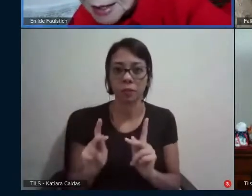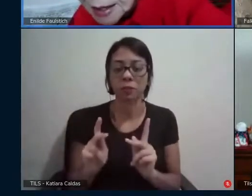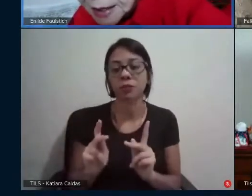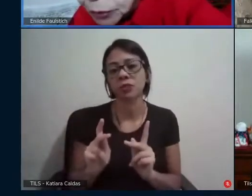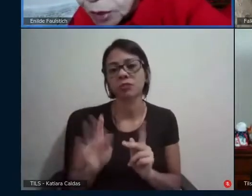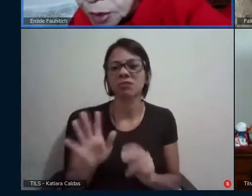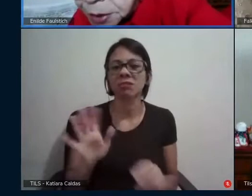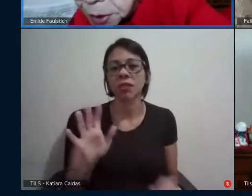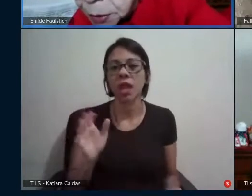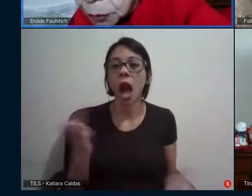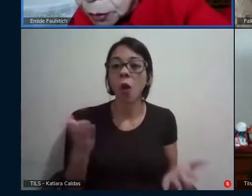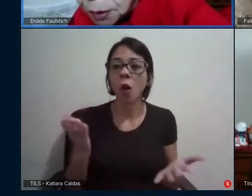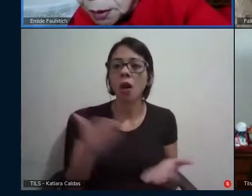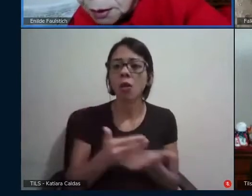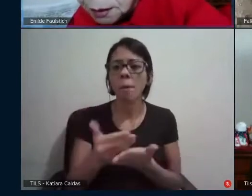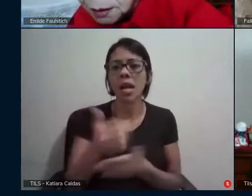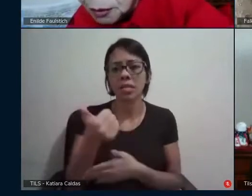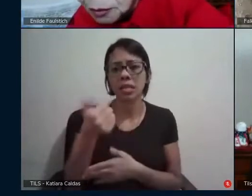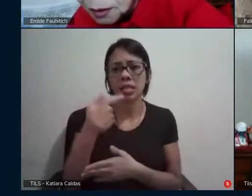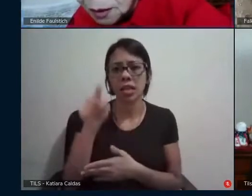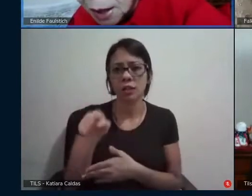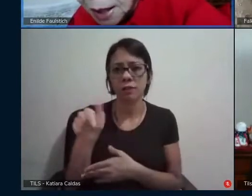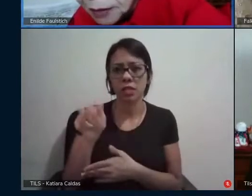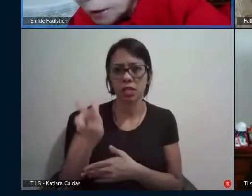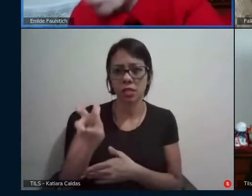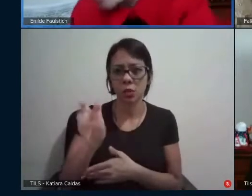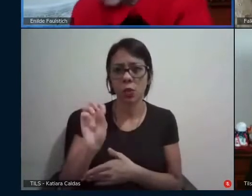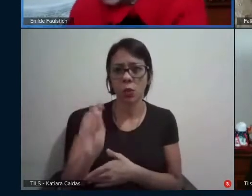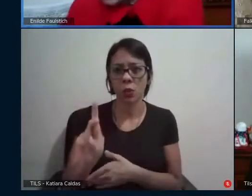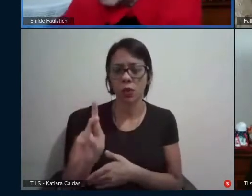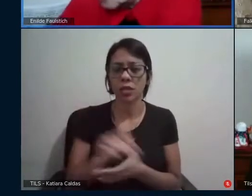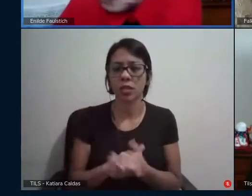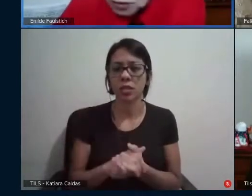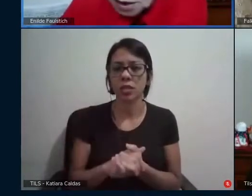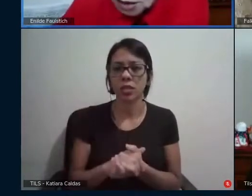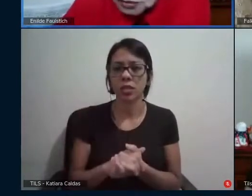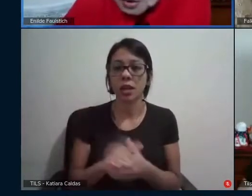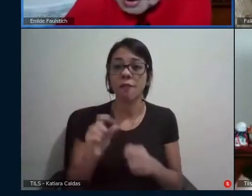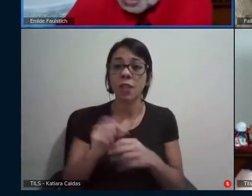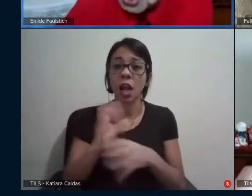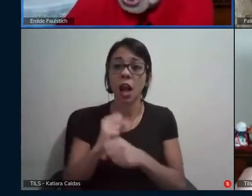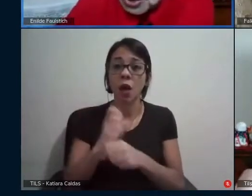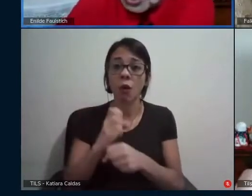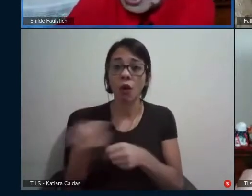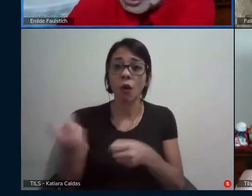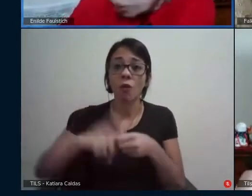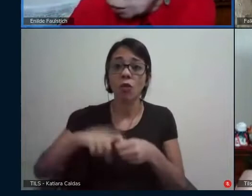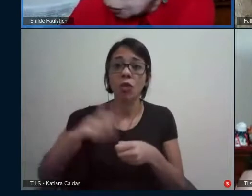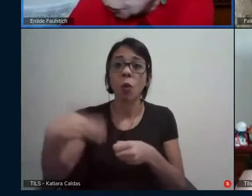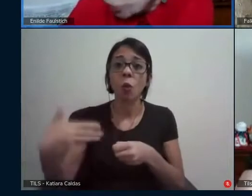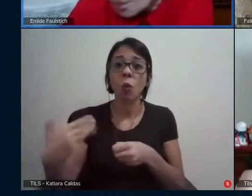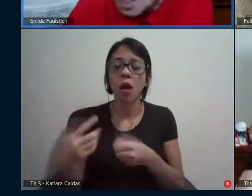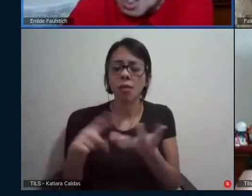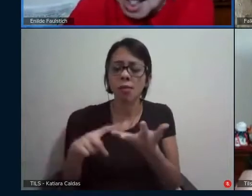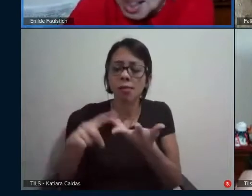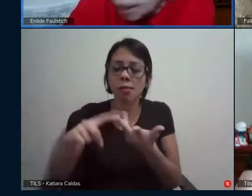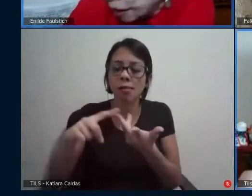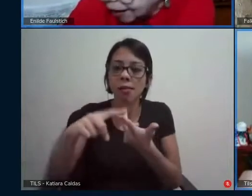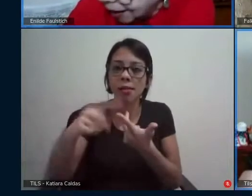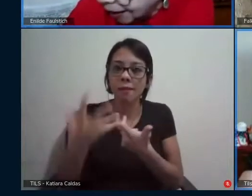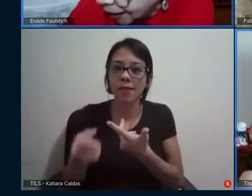considerar 17h25. Aí vai dar quanto? Vamos fazer o cálculo aí, 1, 2, 3, conta nos dedos.